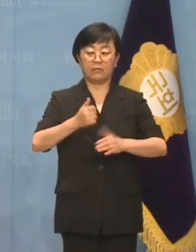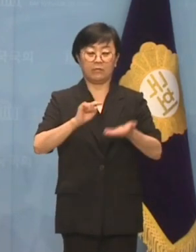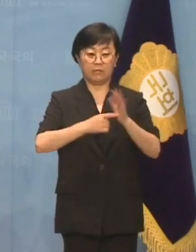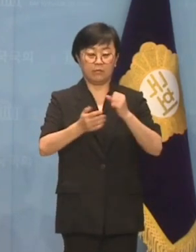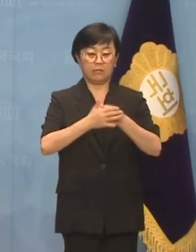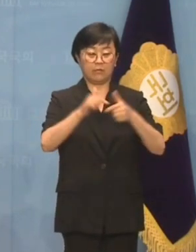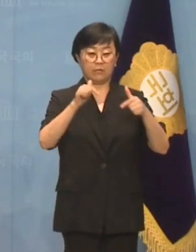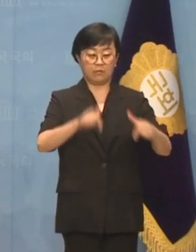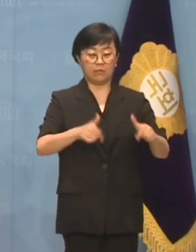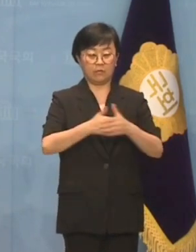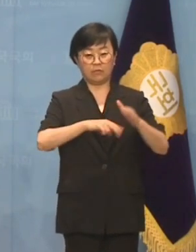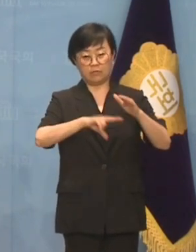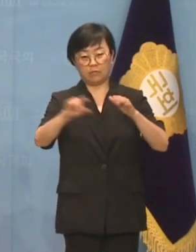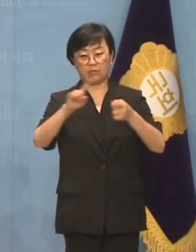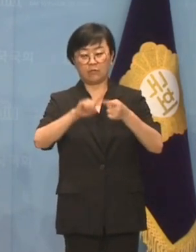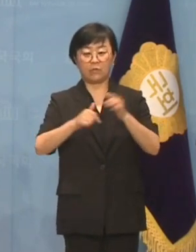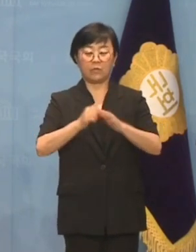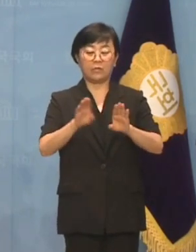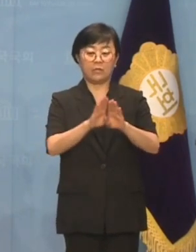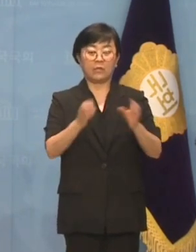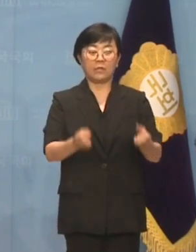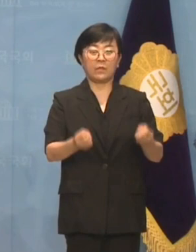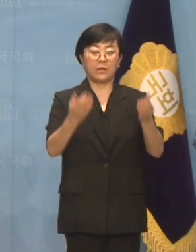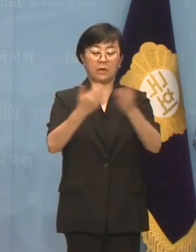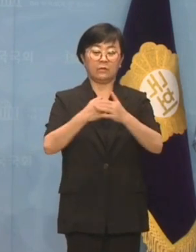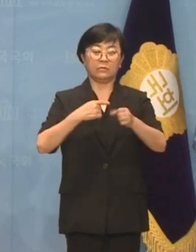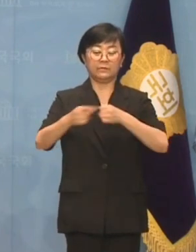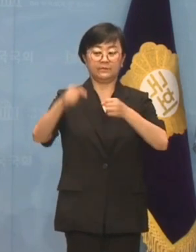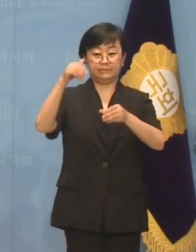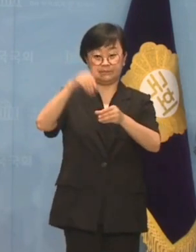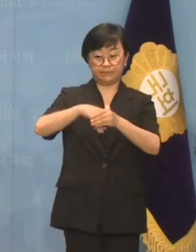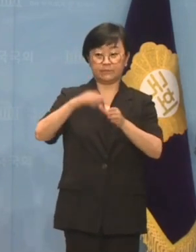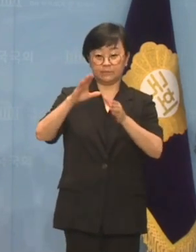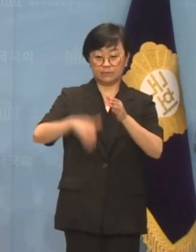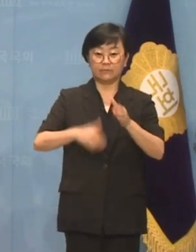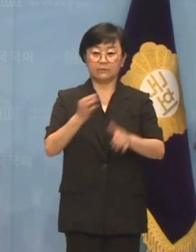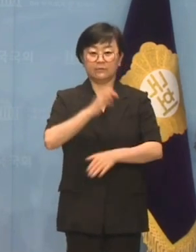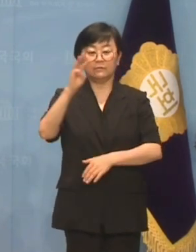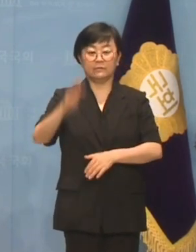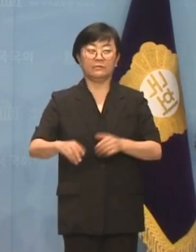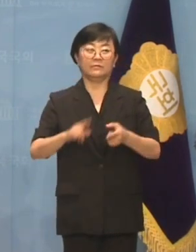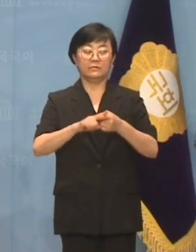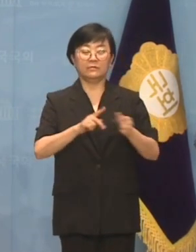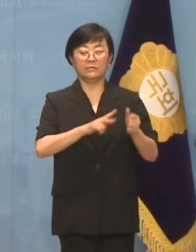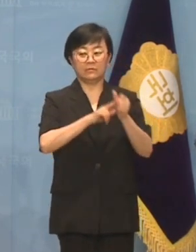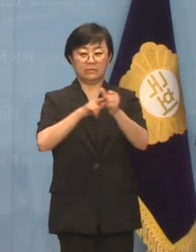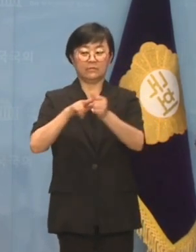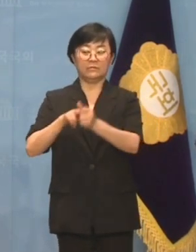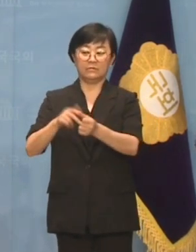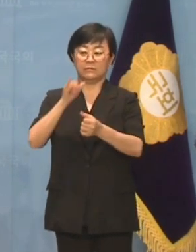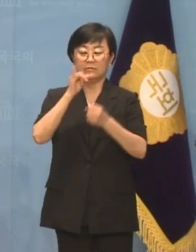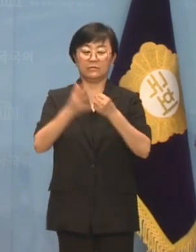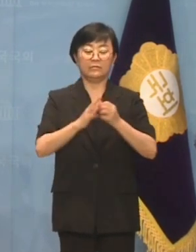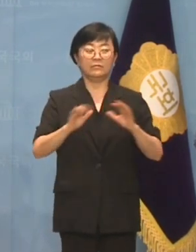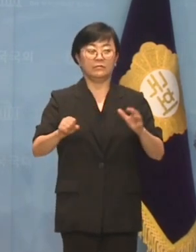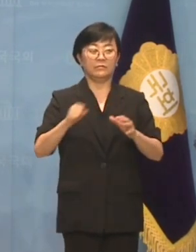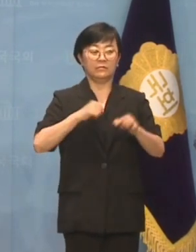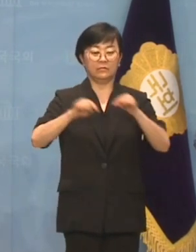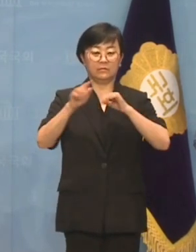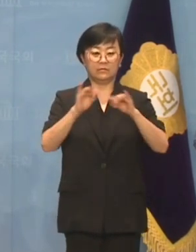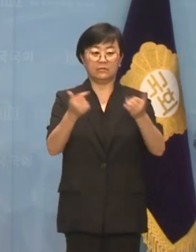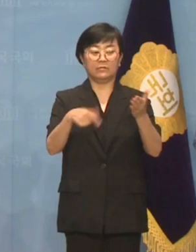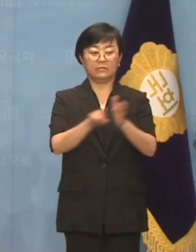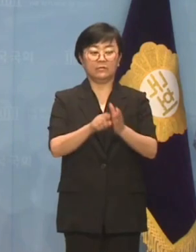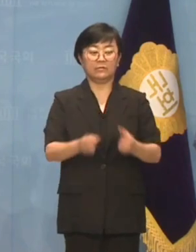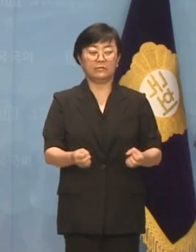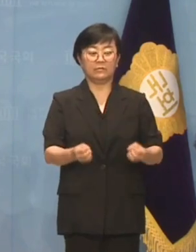포장하고 서해선 대곡 소사 구간 개통식을 내년 총선에서 부천시와 고양시 출마를 염두에 둔 국민의힘